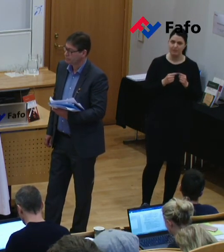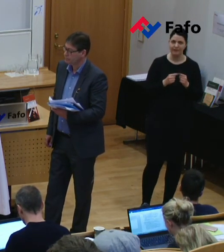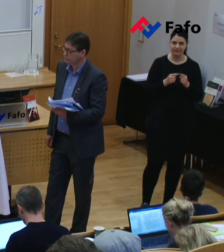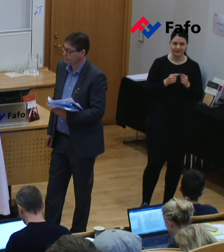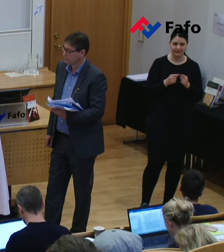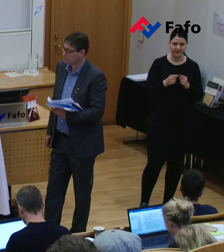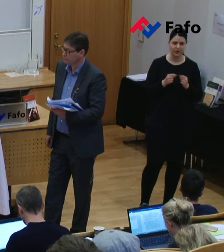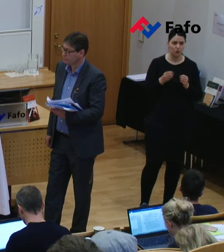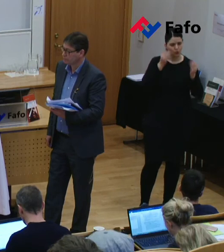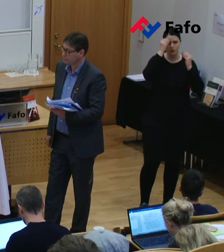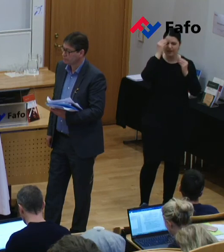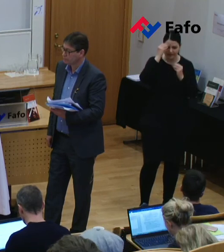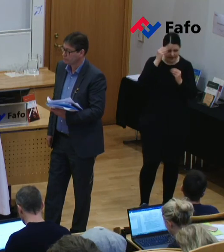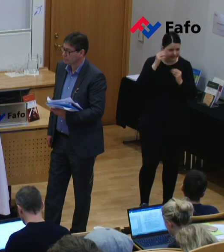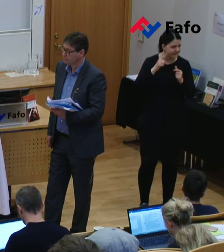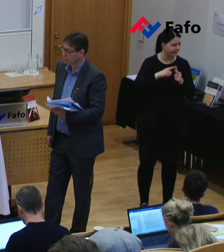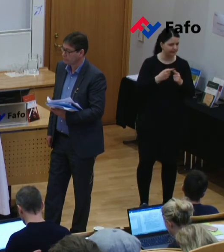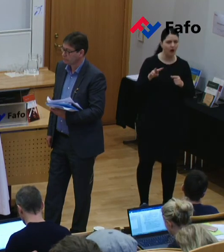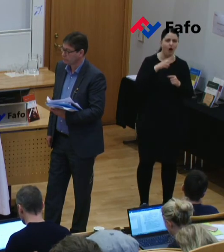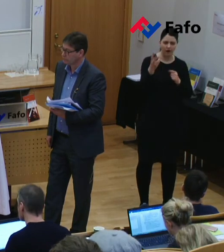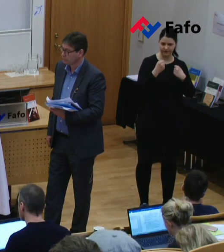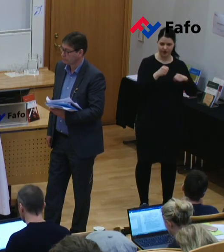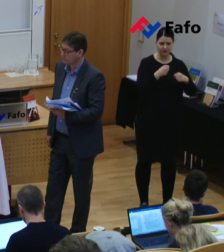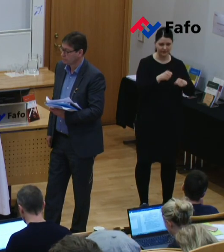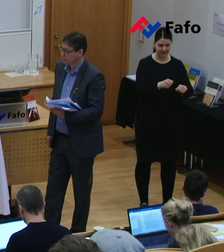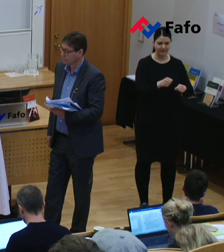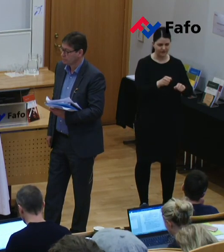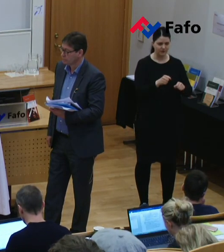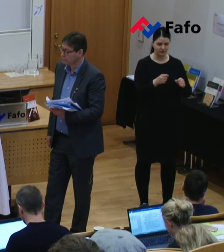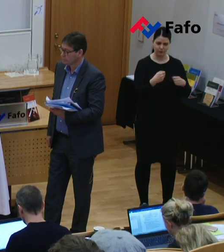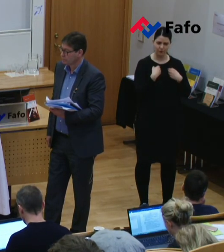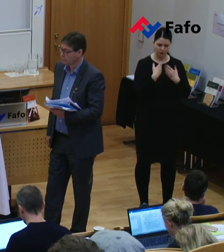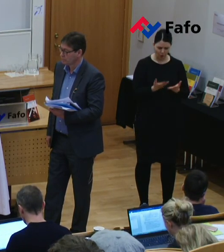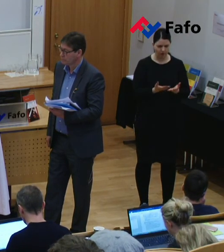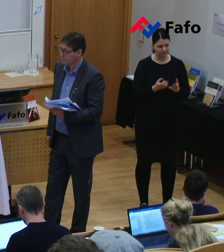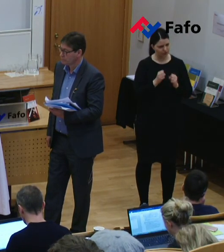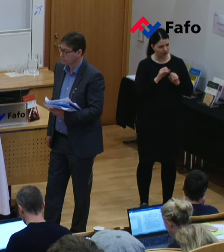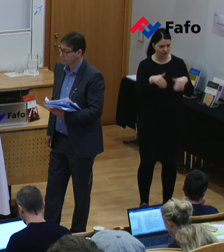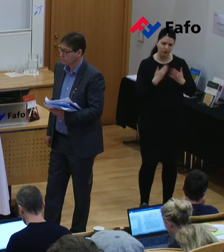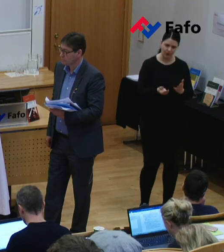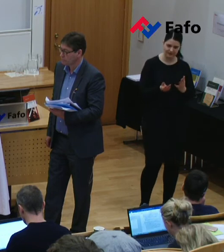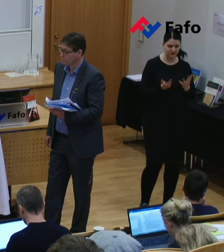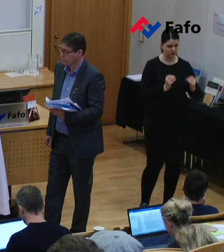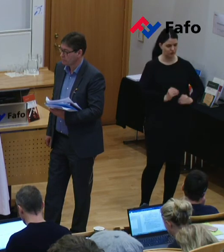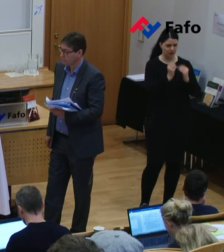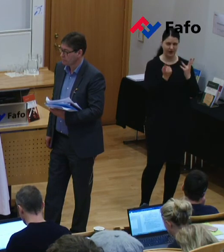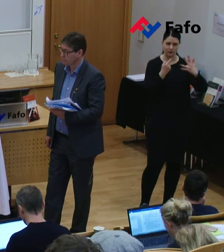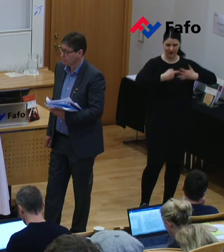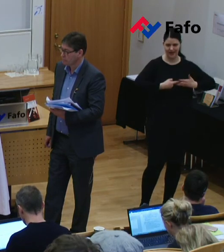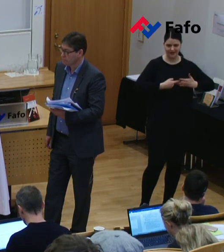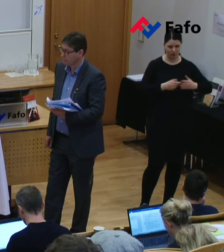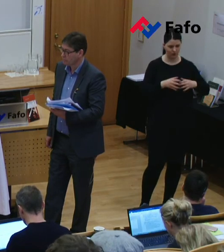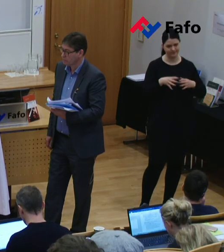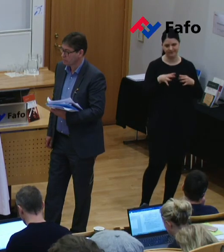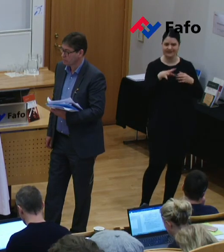eller eventuelt utdanning eller og annen aktivitet, at man får til en sosial inkludering og en tilhørighet.